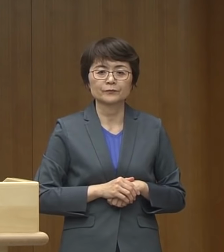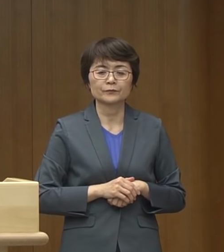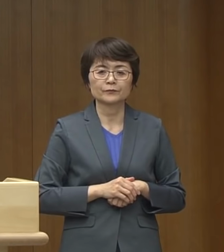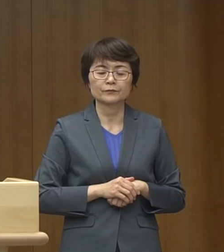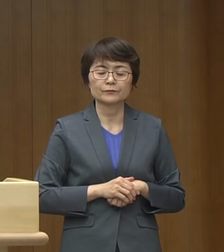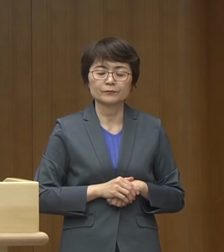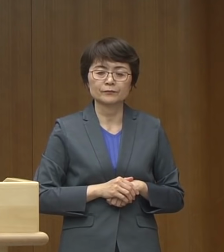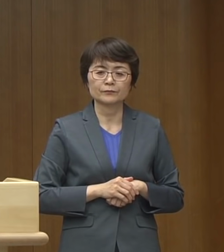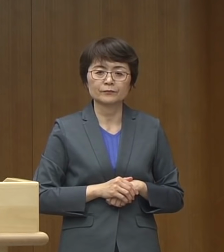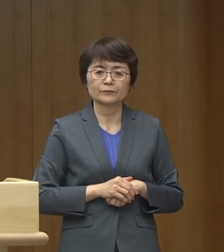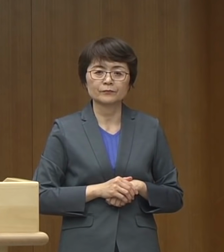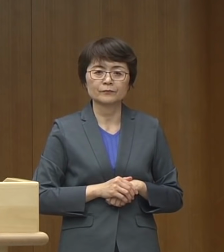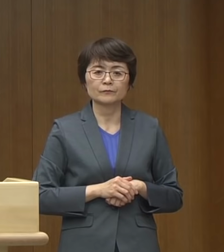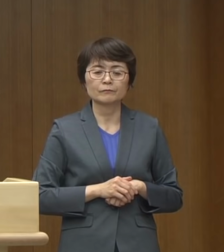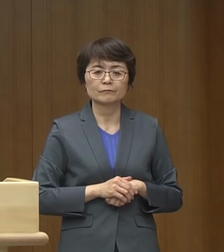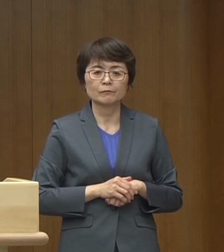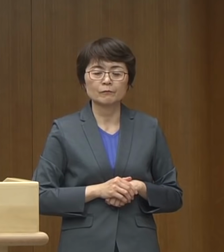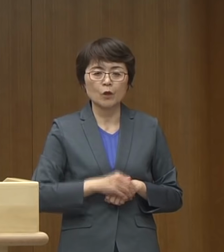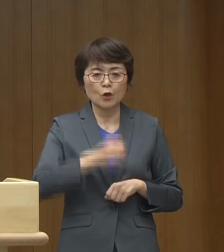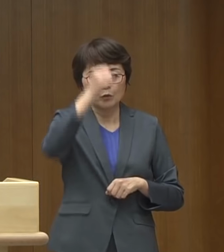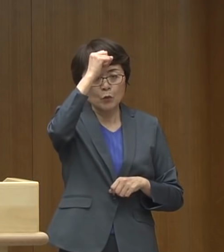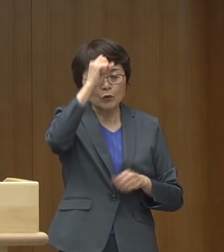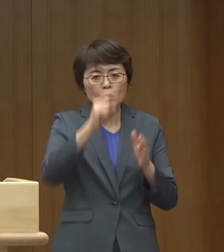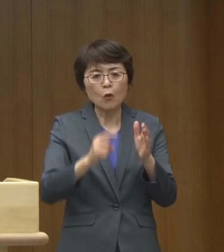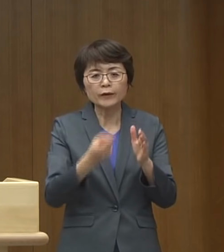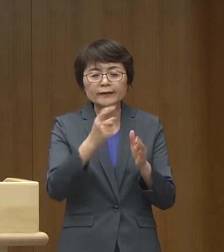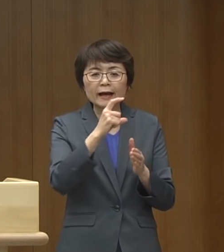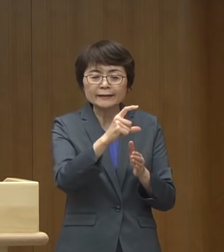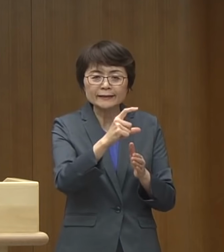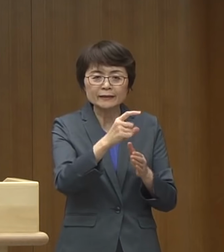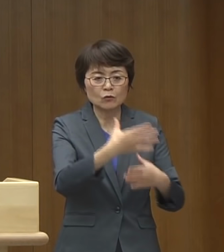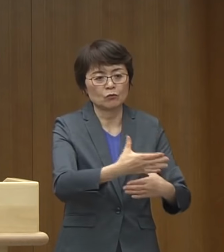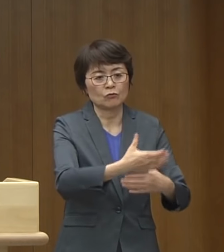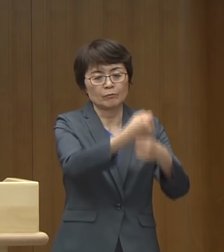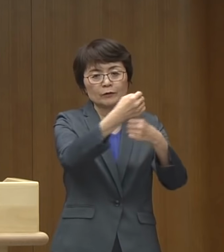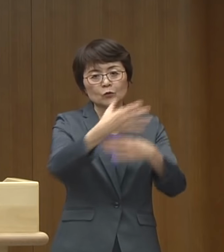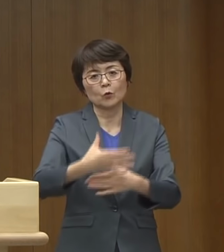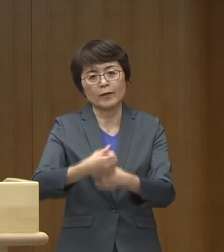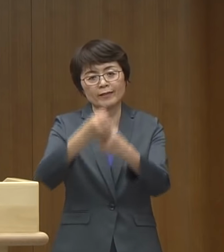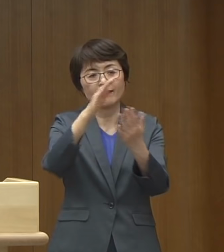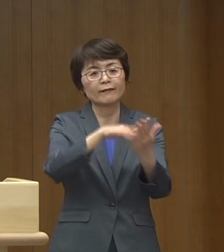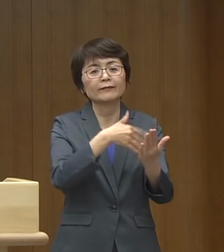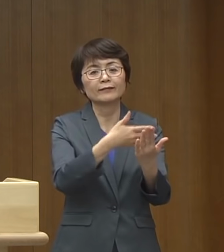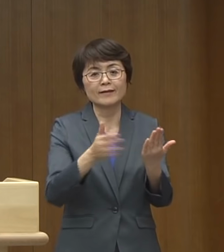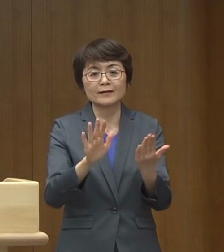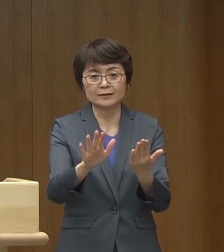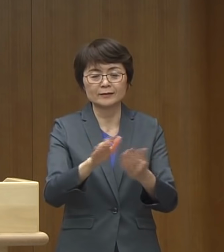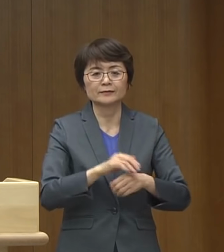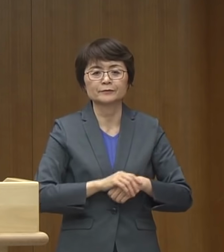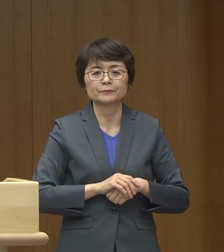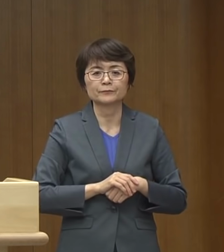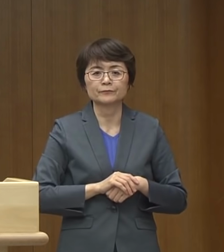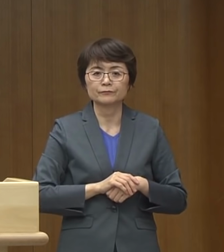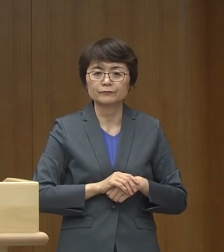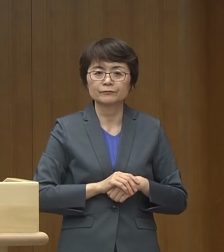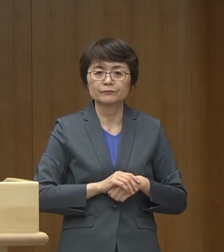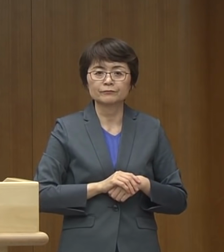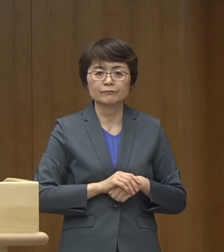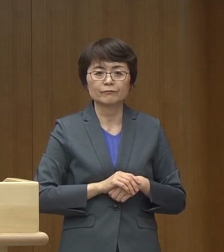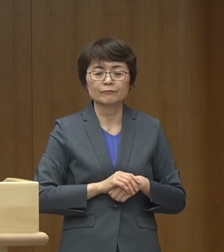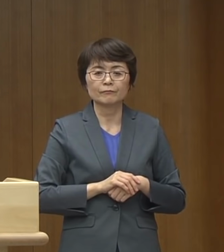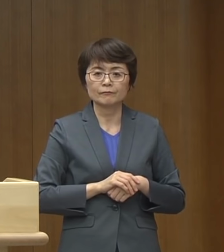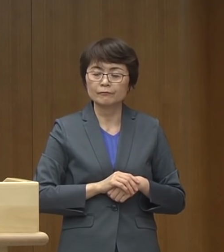こちらが、発症日ごとの整理したデータでございます。この部分につきま